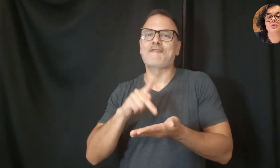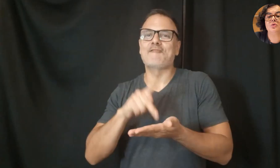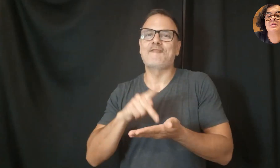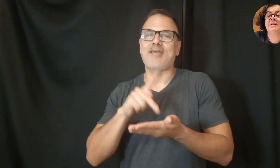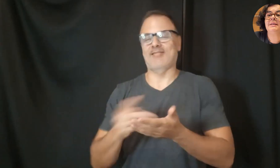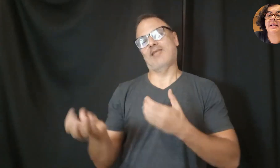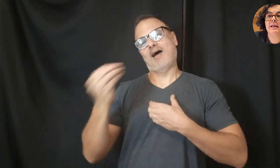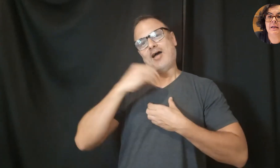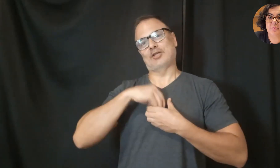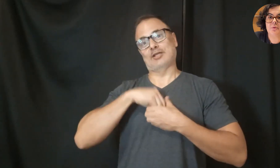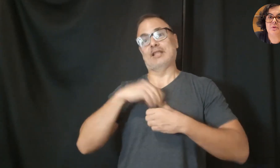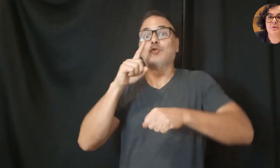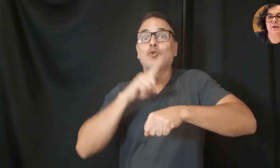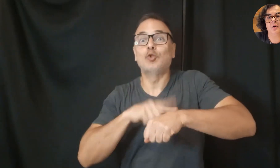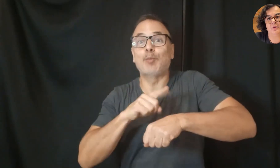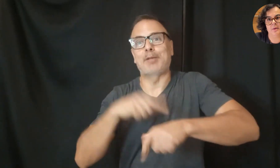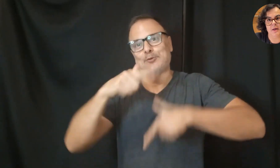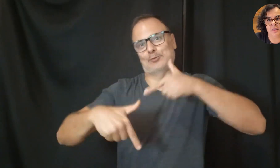nos entregamos ao trabalho.